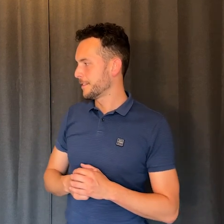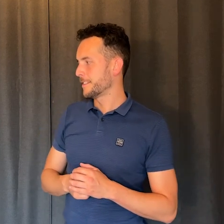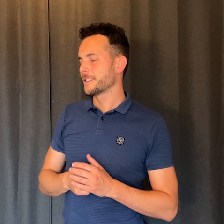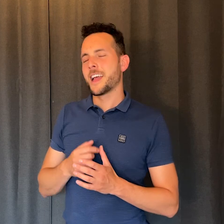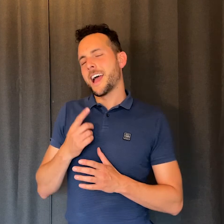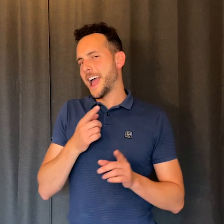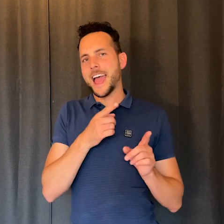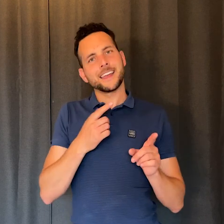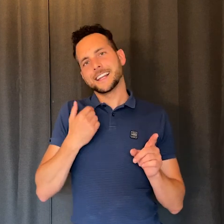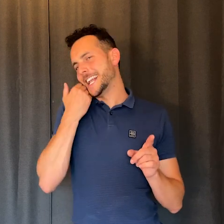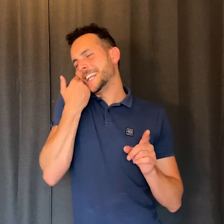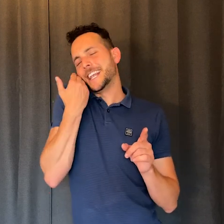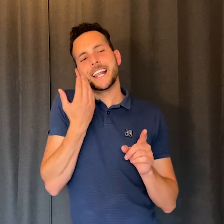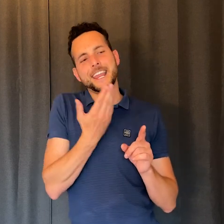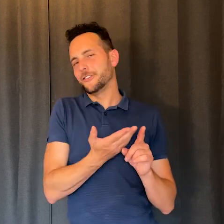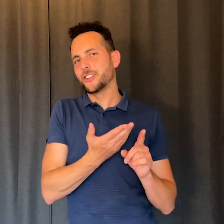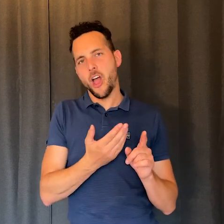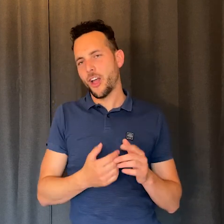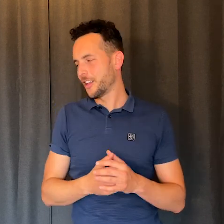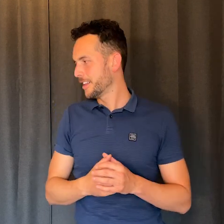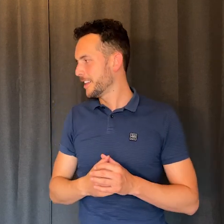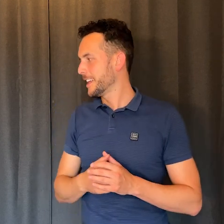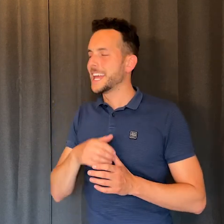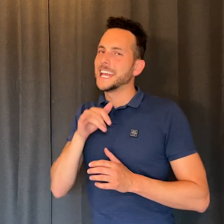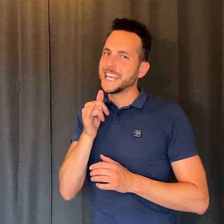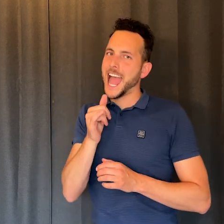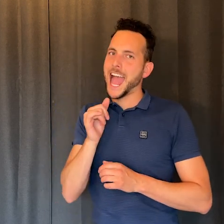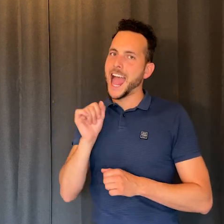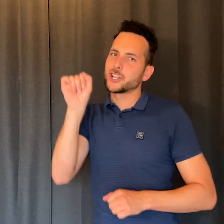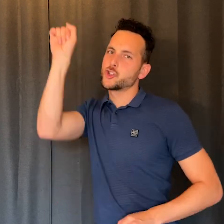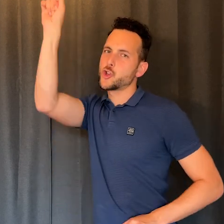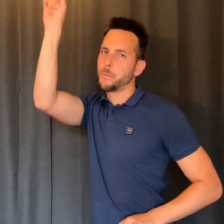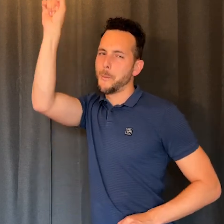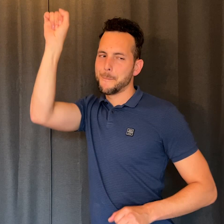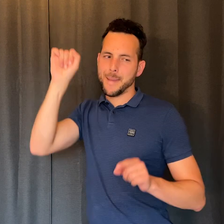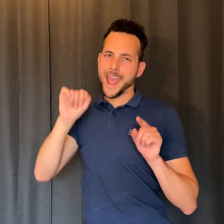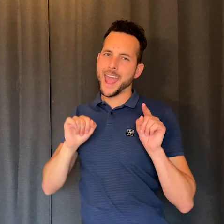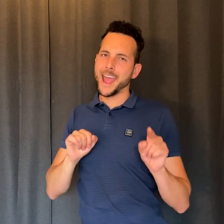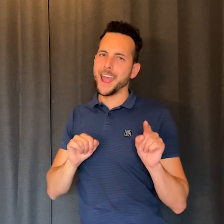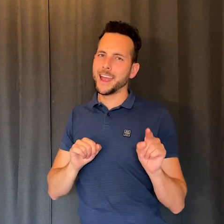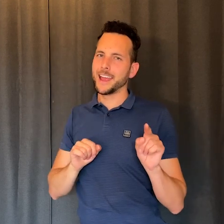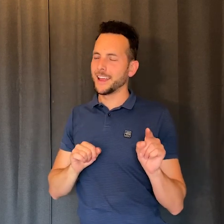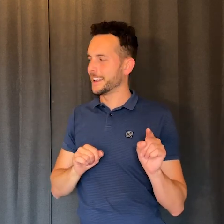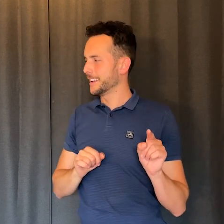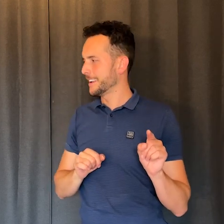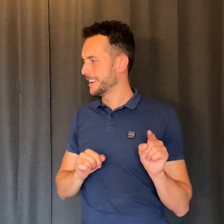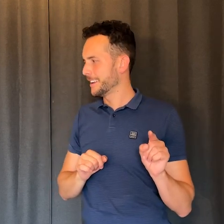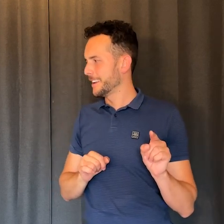is. Ja, super, maar... Hij houdt super wel